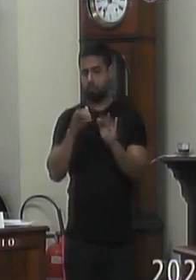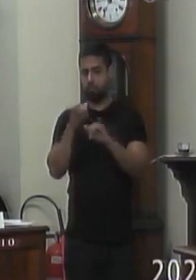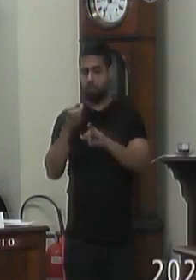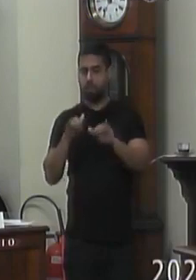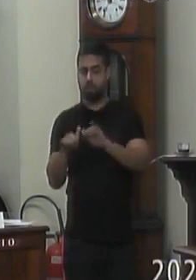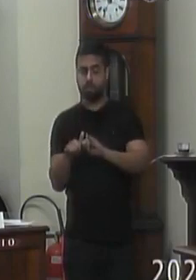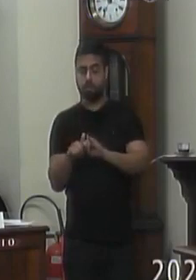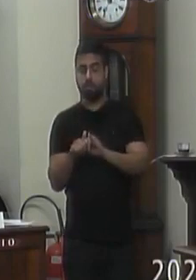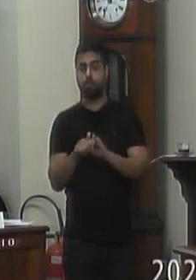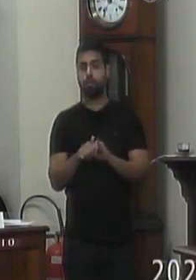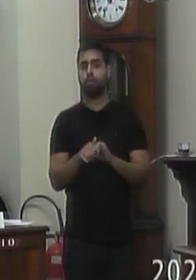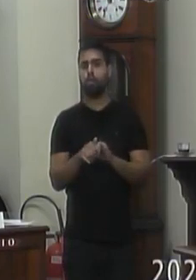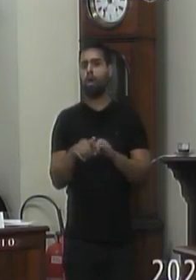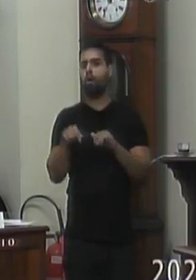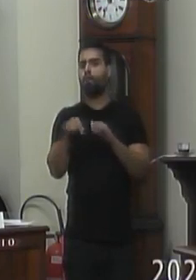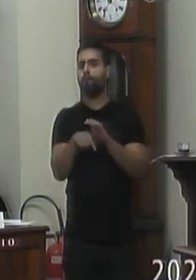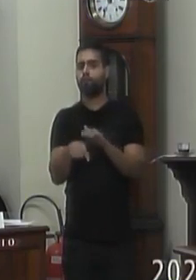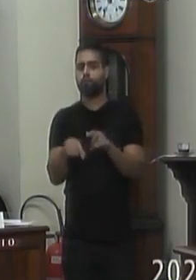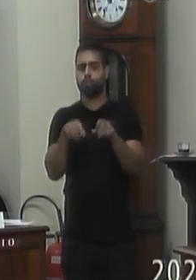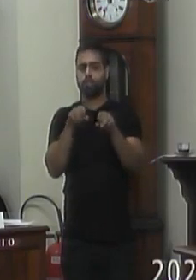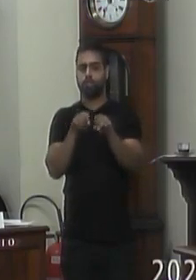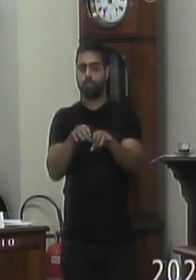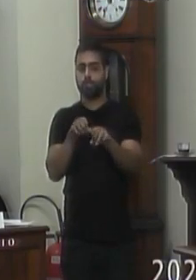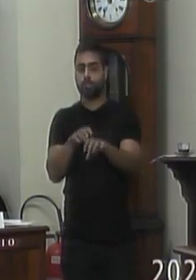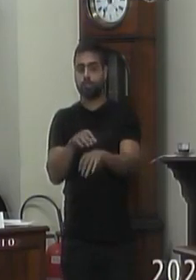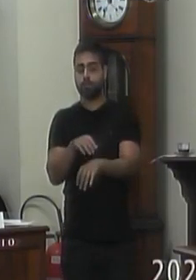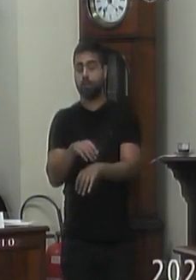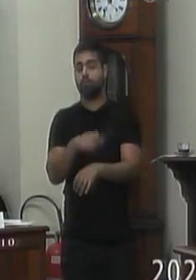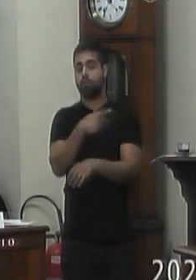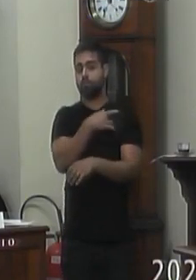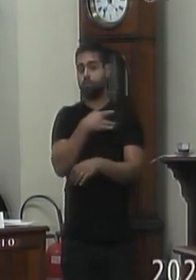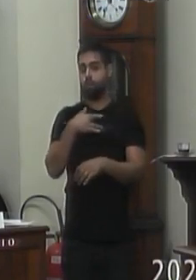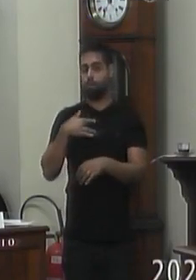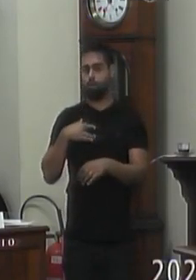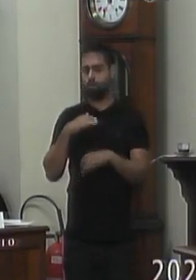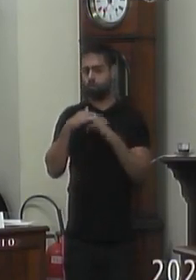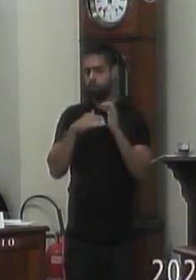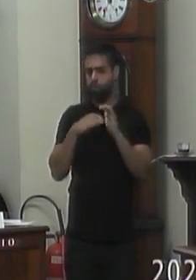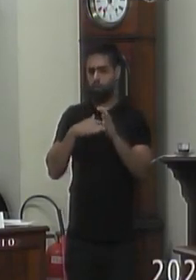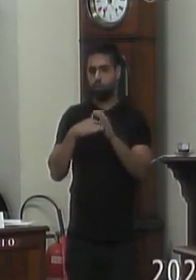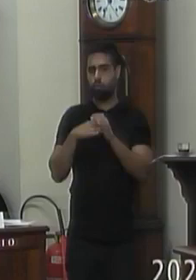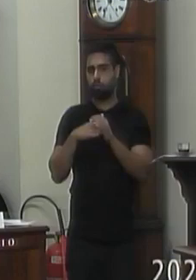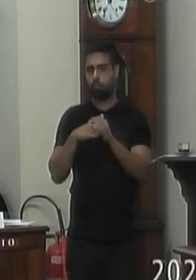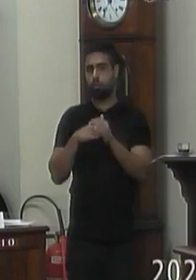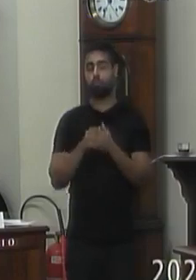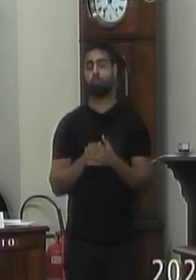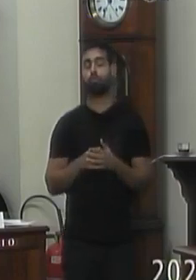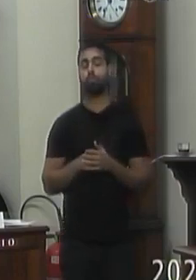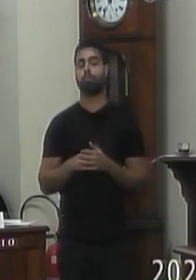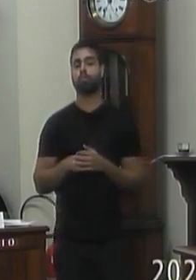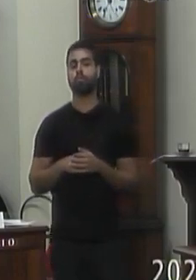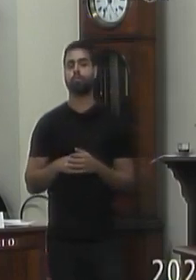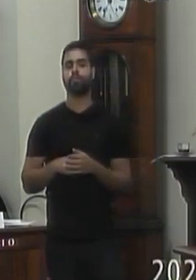com o Fundo Municipal de Saúde, o Instituto de Previdência e todos os outros fundos.